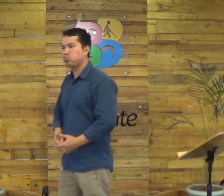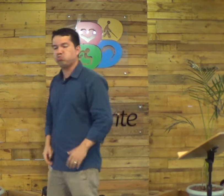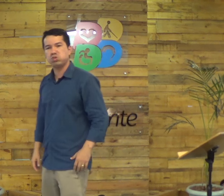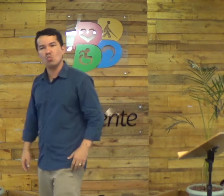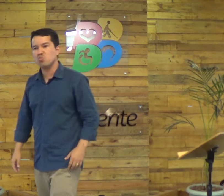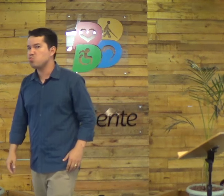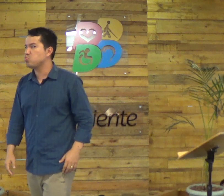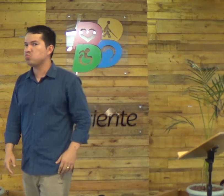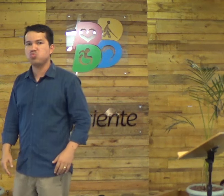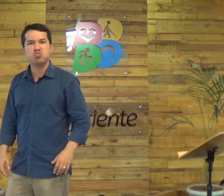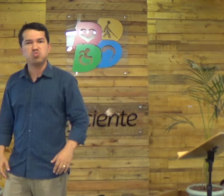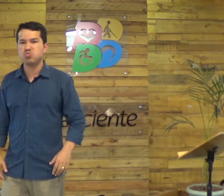eu fiquei de cara,